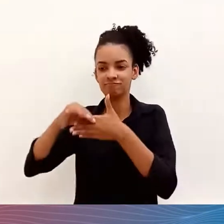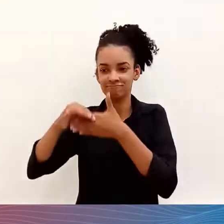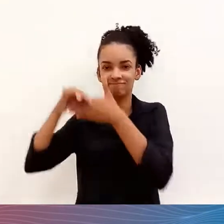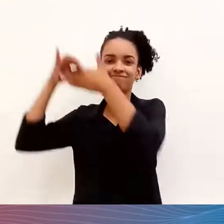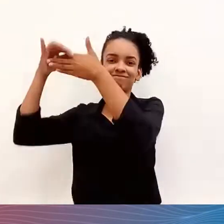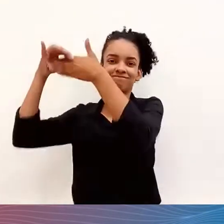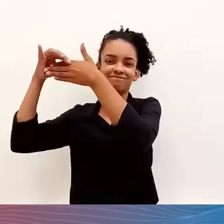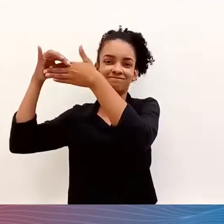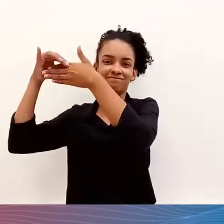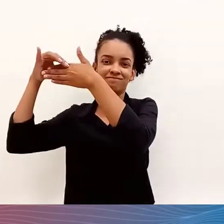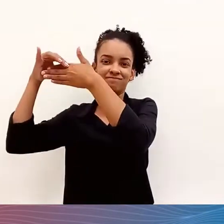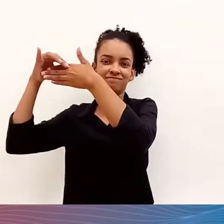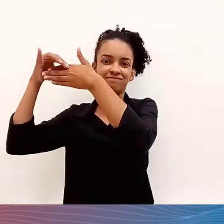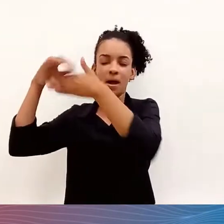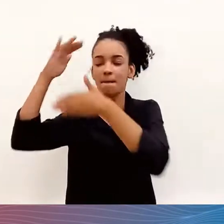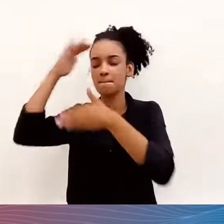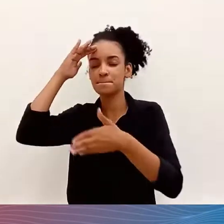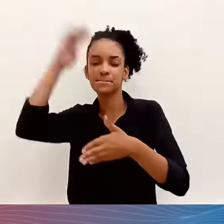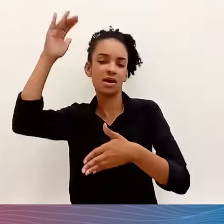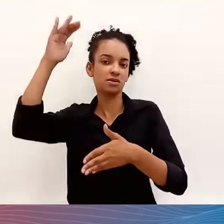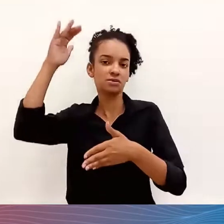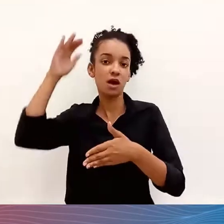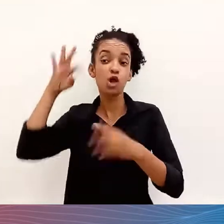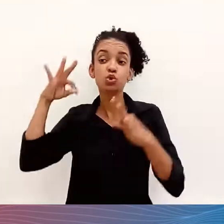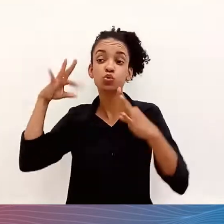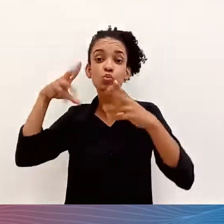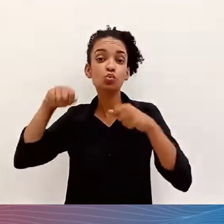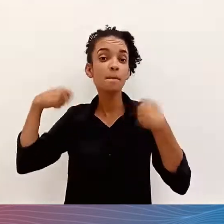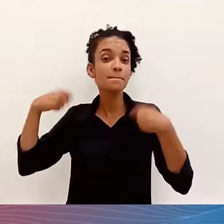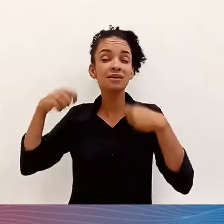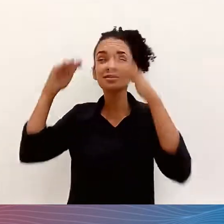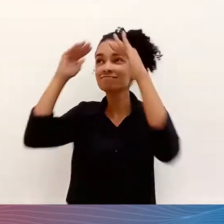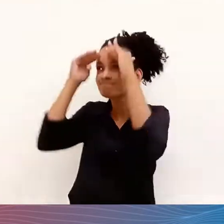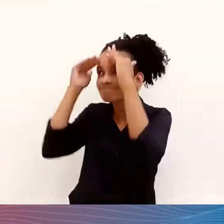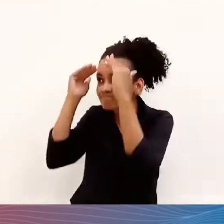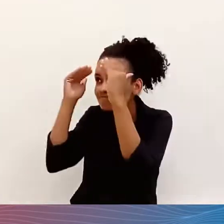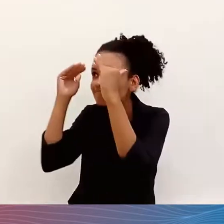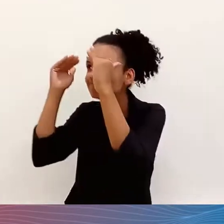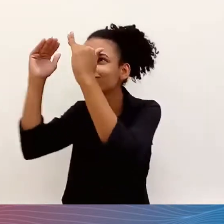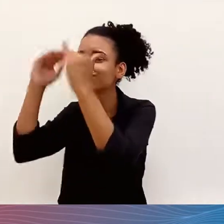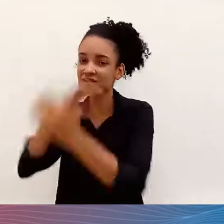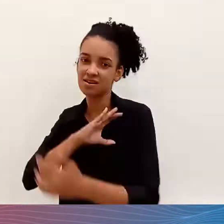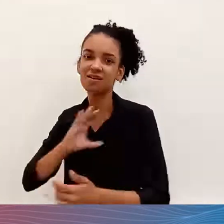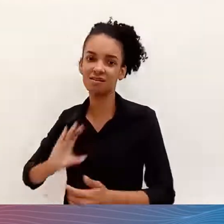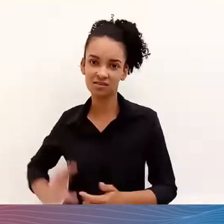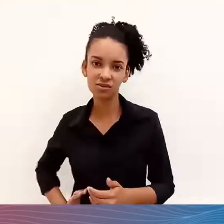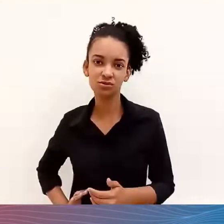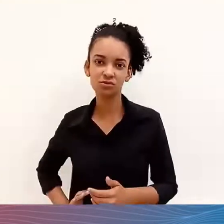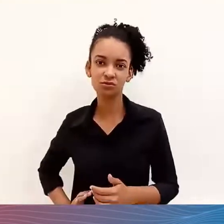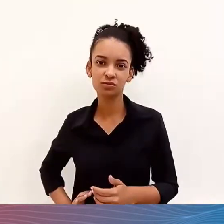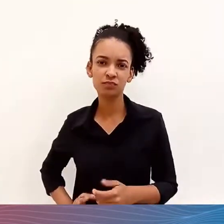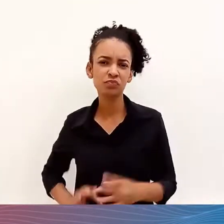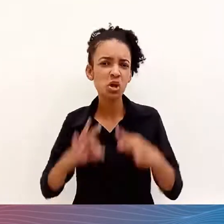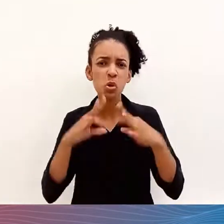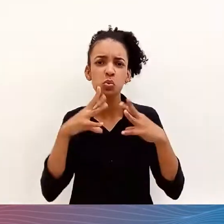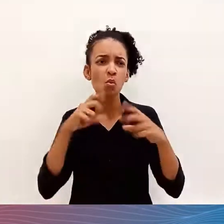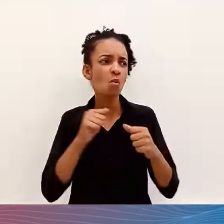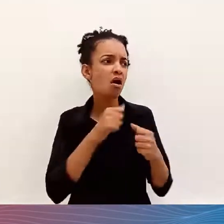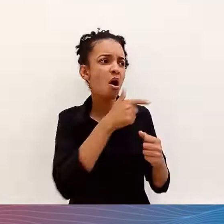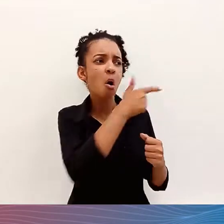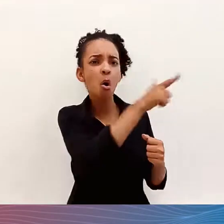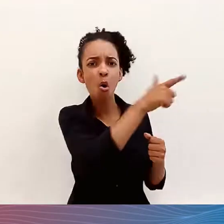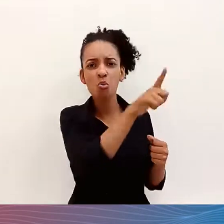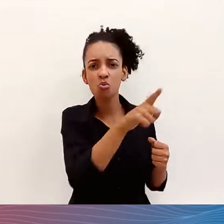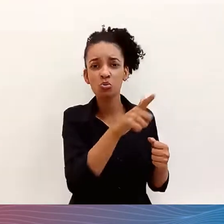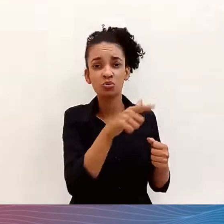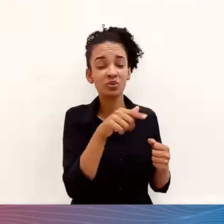terra. Tudo tem que estar submisso, sujeito ao encabeçamento de Cristo. Tudo aquilo que não está sujeito, irmãos, um dia vai